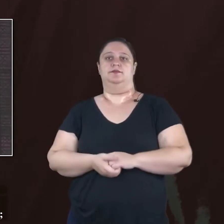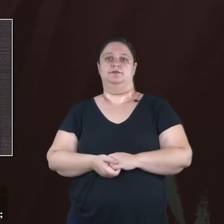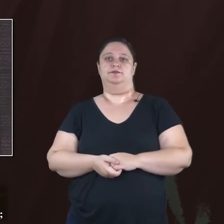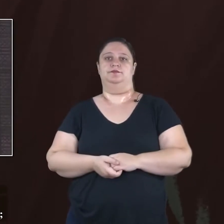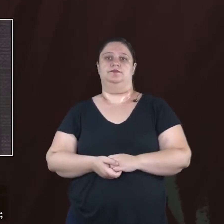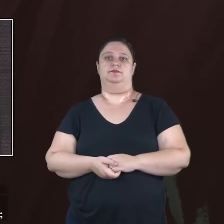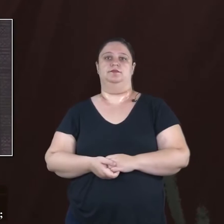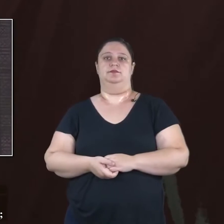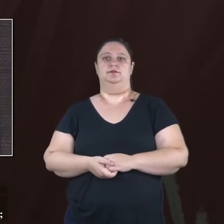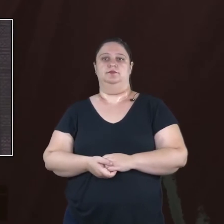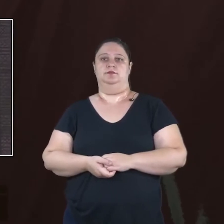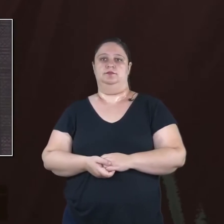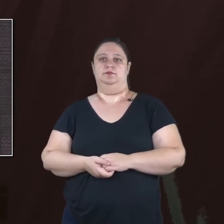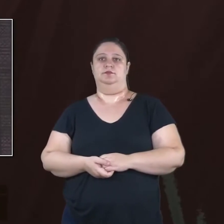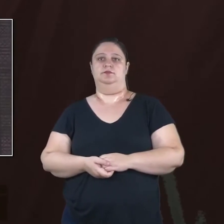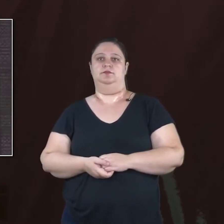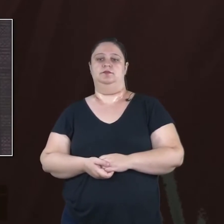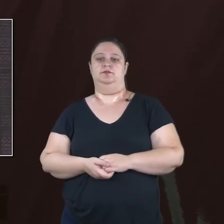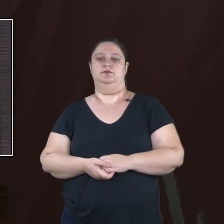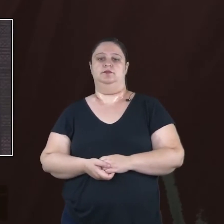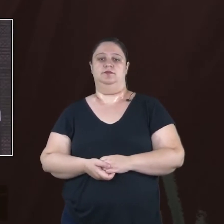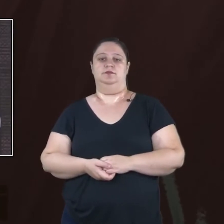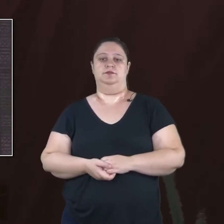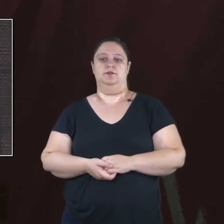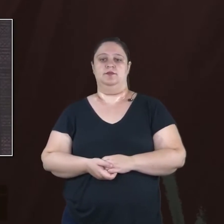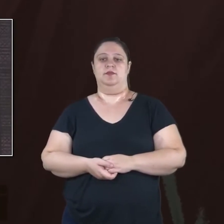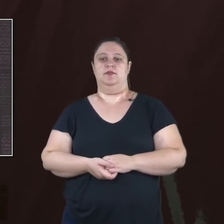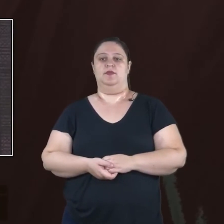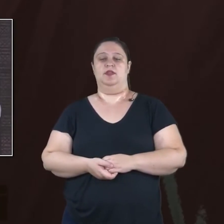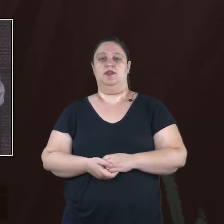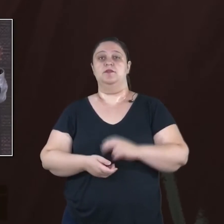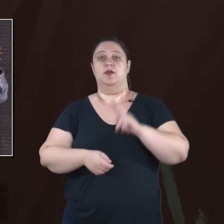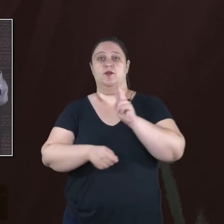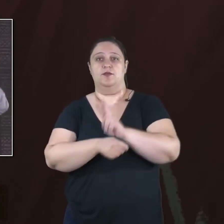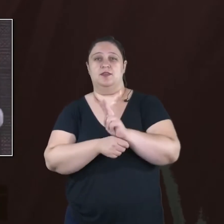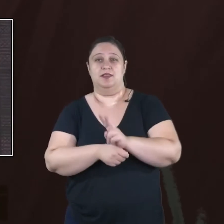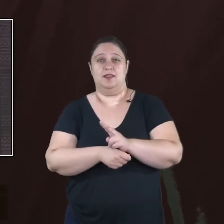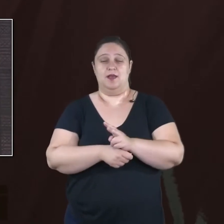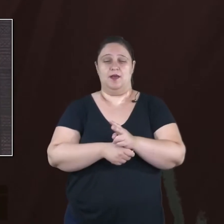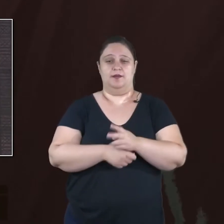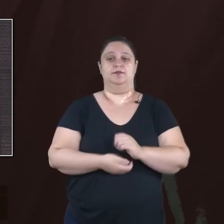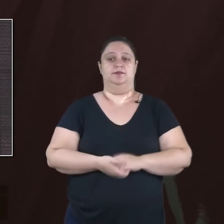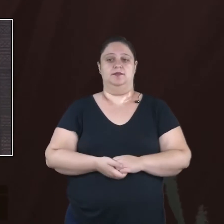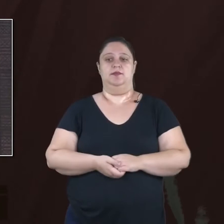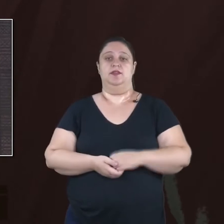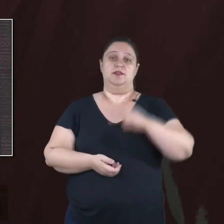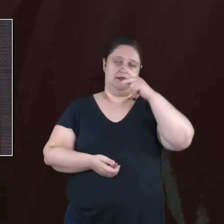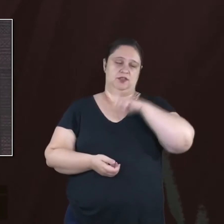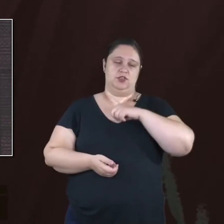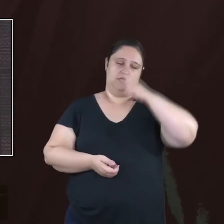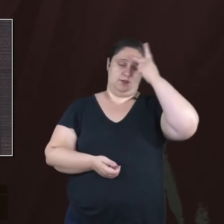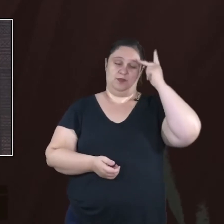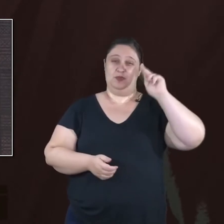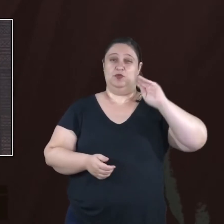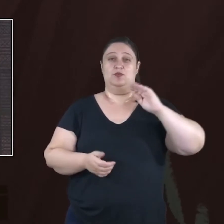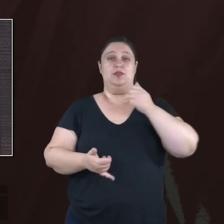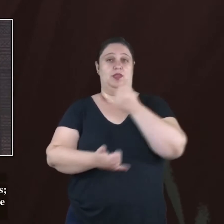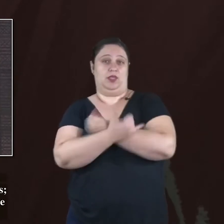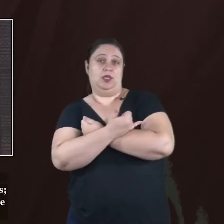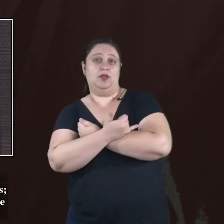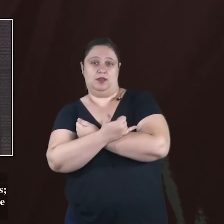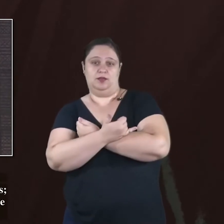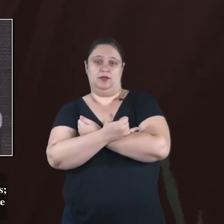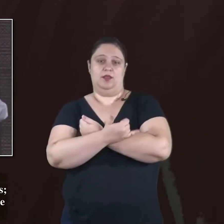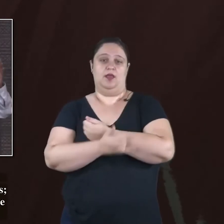quer defensivas, por honra, por desonra, por infâmia, por boa fama, como enganadores, né, e sendo verdadeiros, como